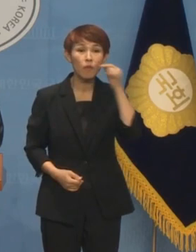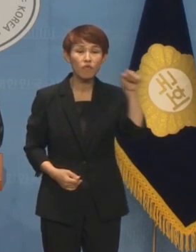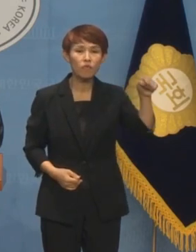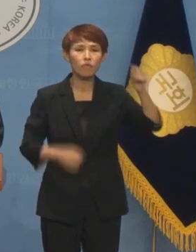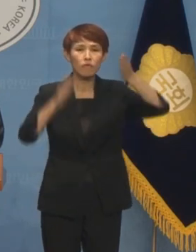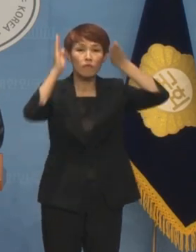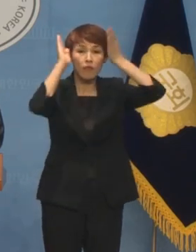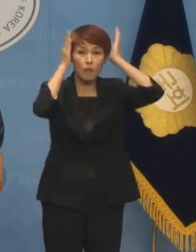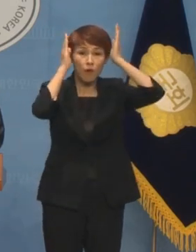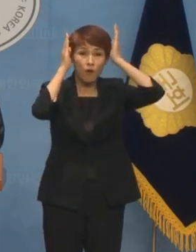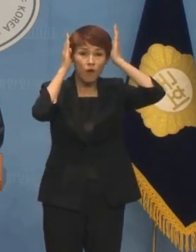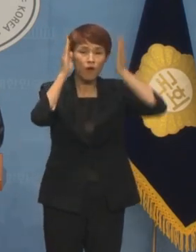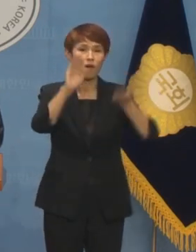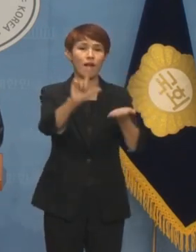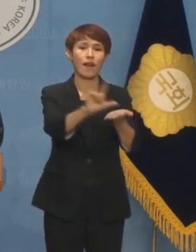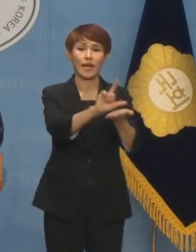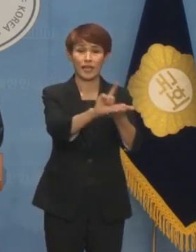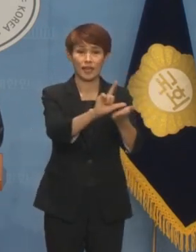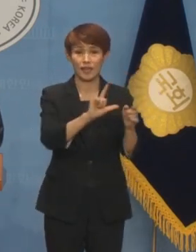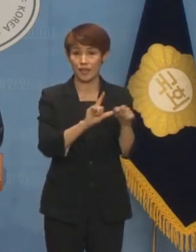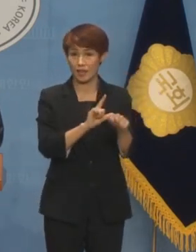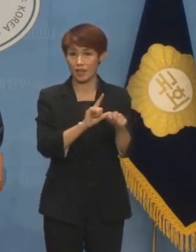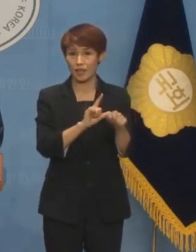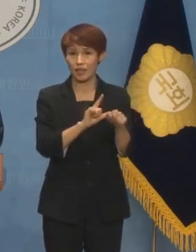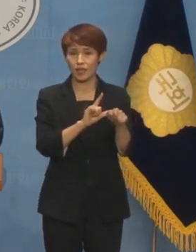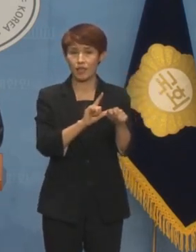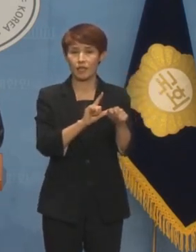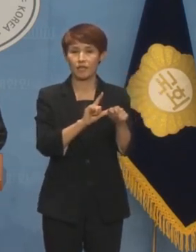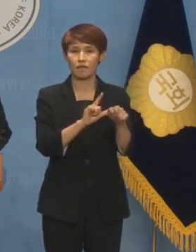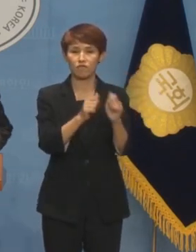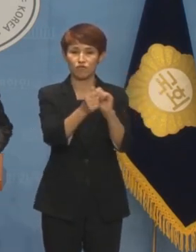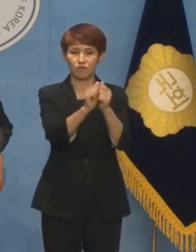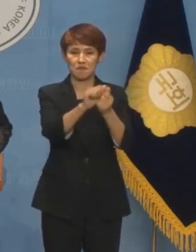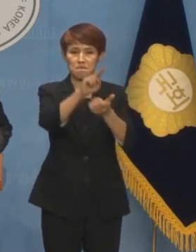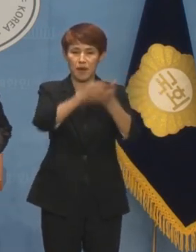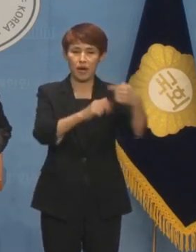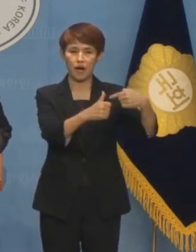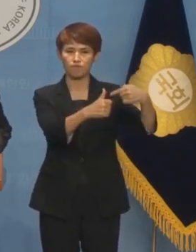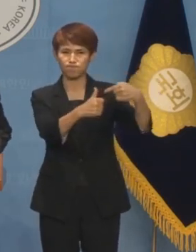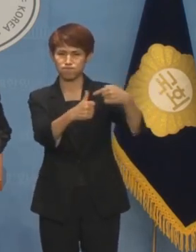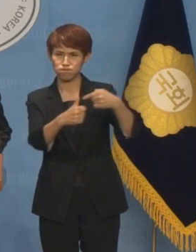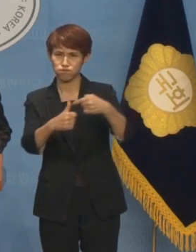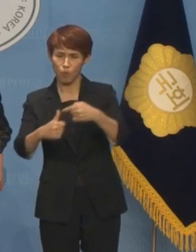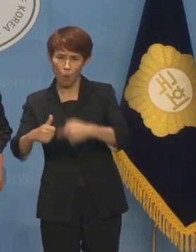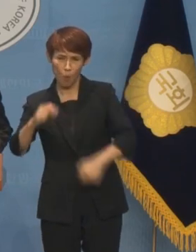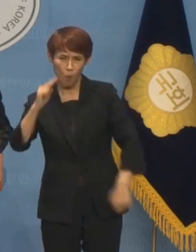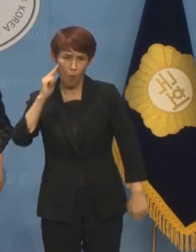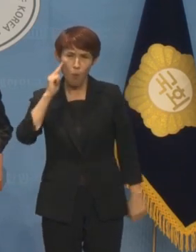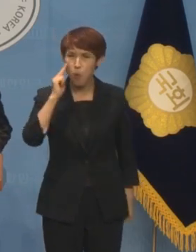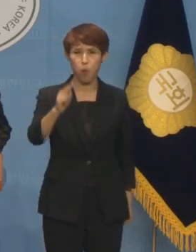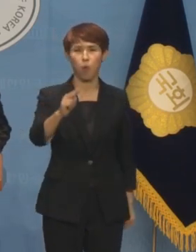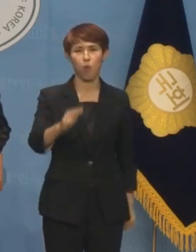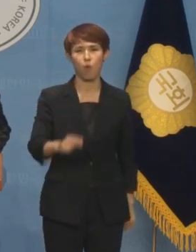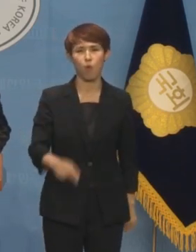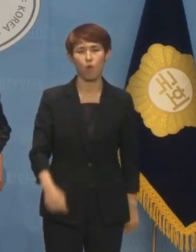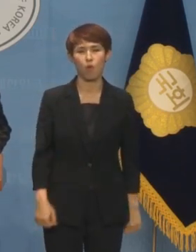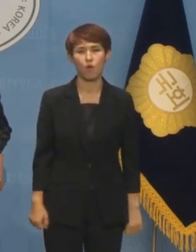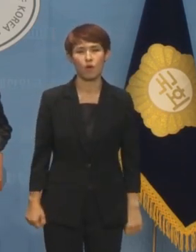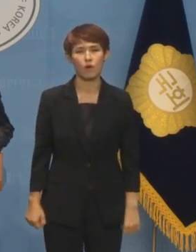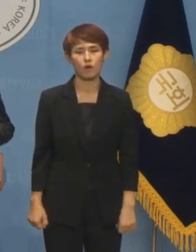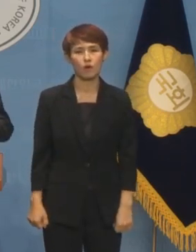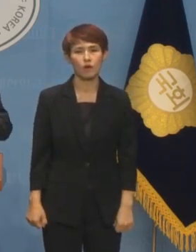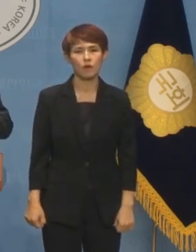네이버 메신저 라인에 대한 지분 매각 압박의 강도가 점점 더 강해지고